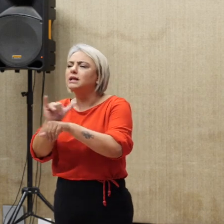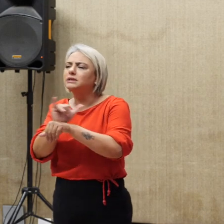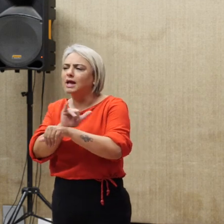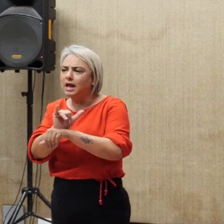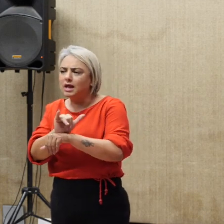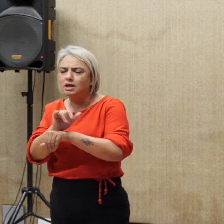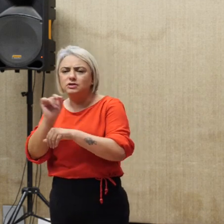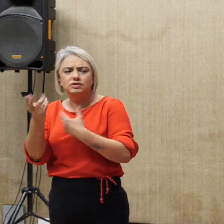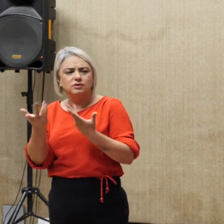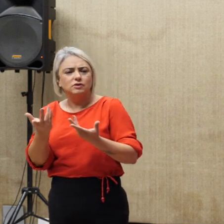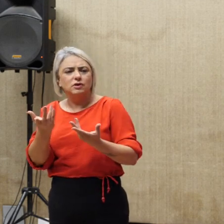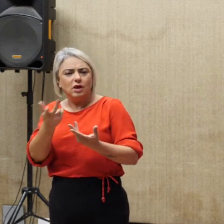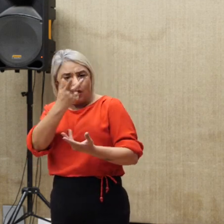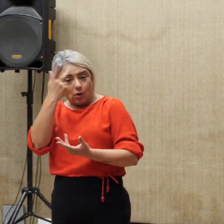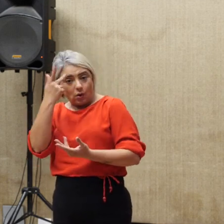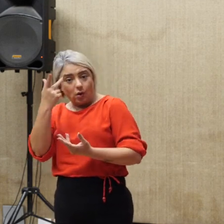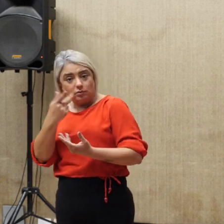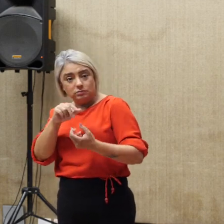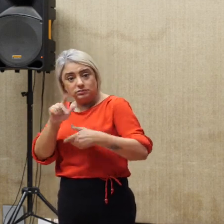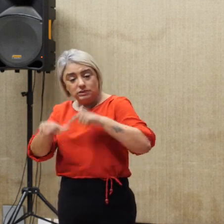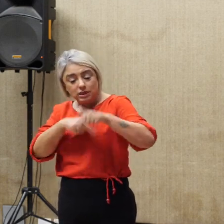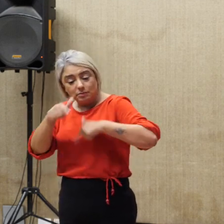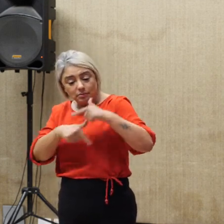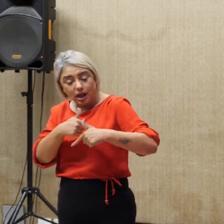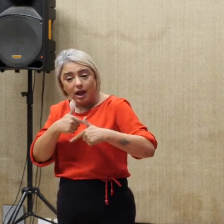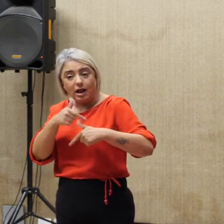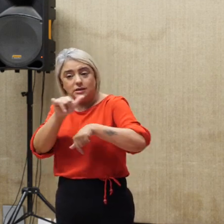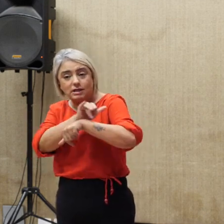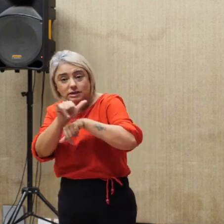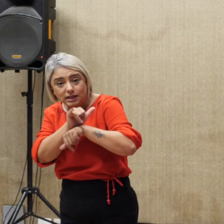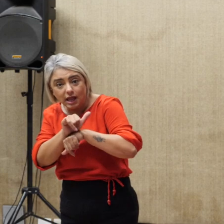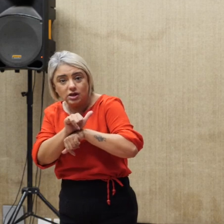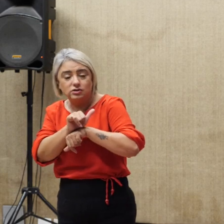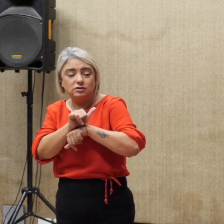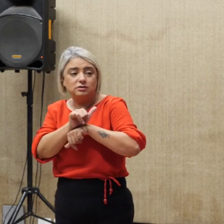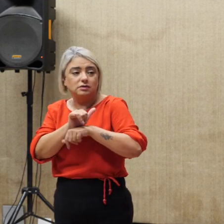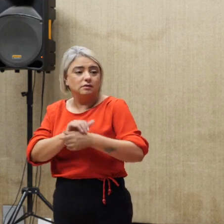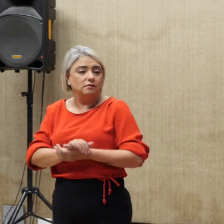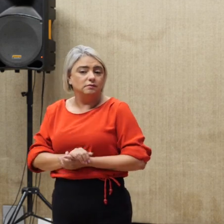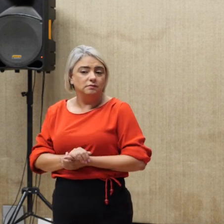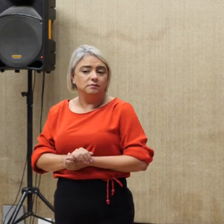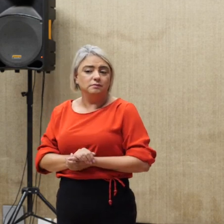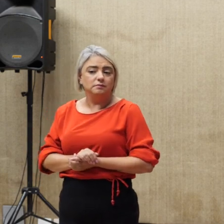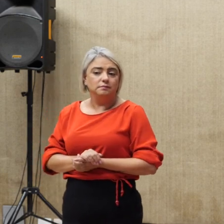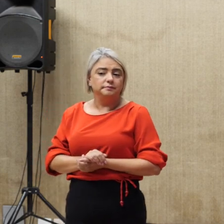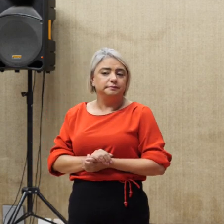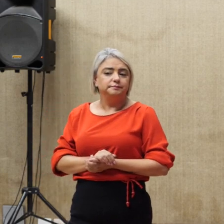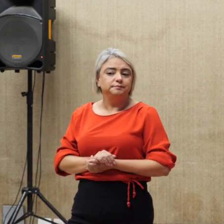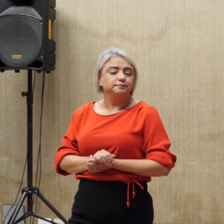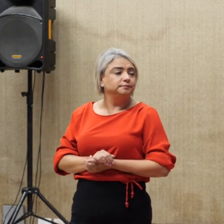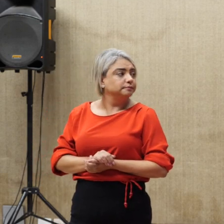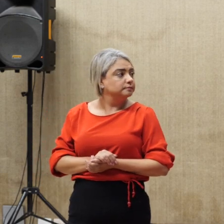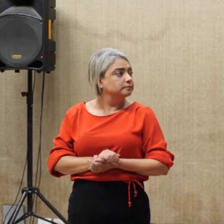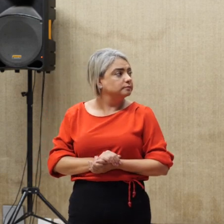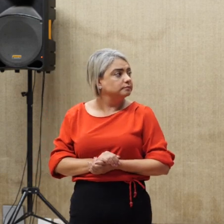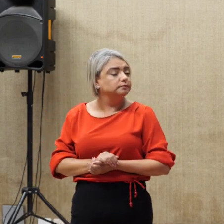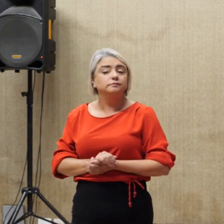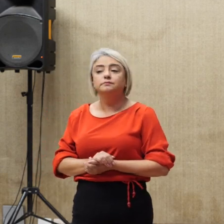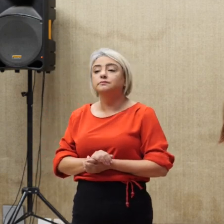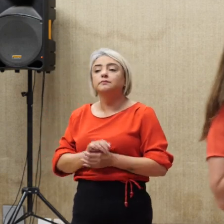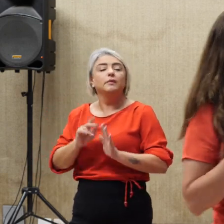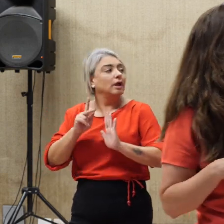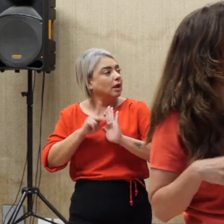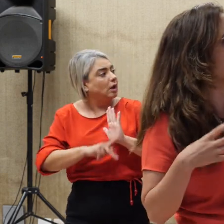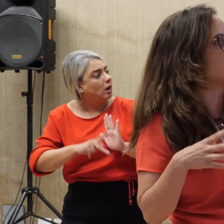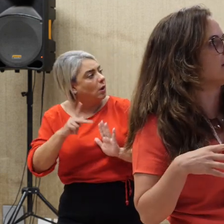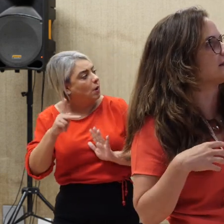municipal enquanto atores operacionais, né? E passa mais um pouco, só o último. E o